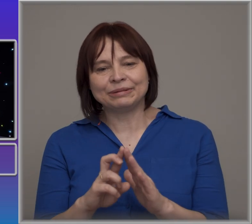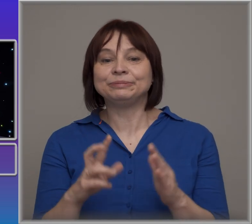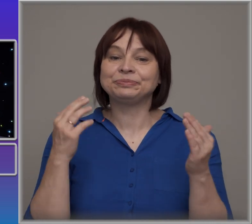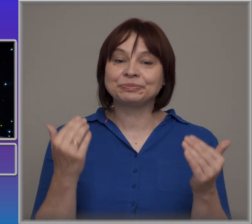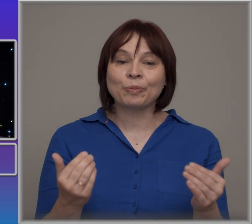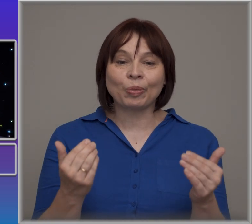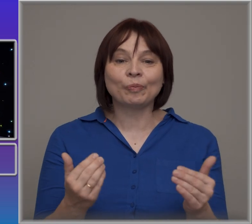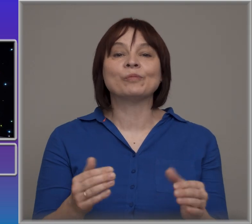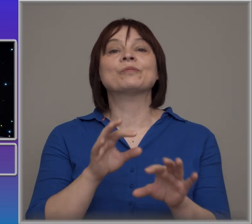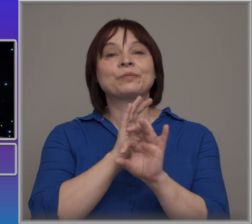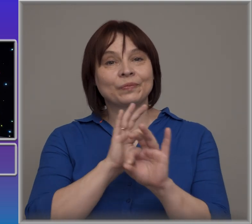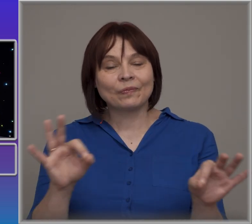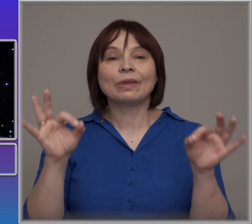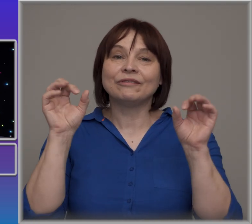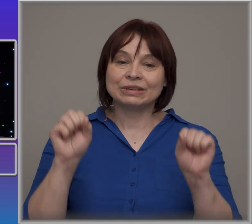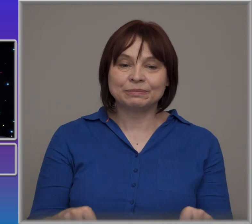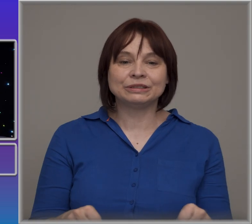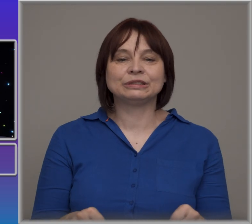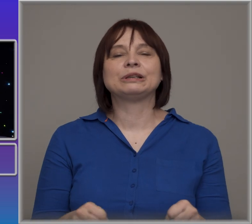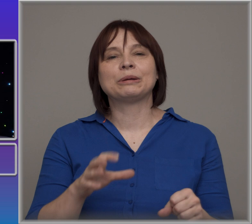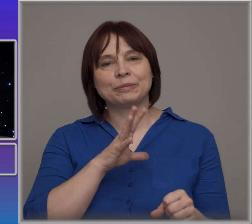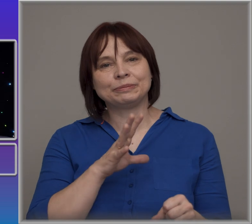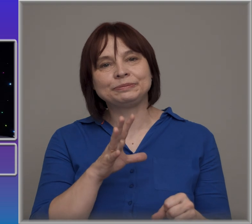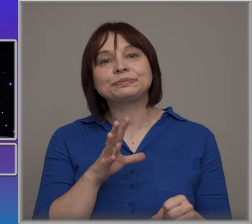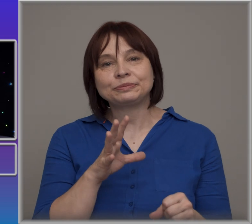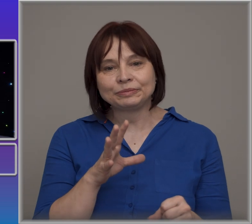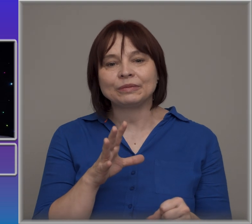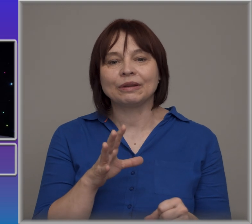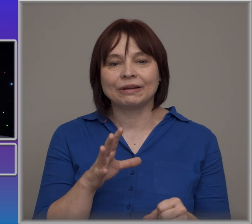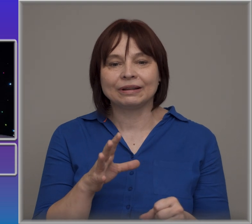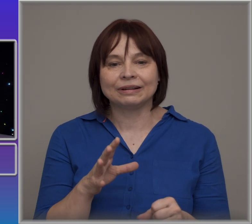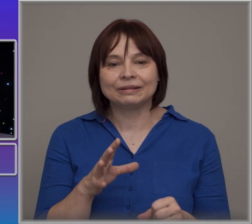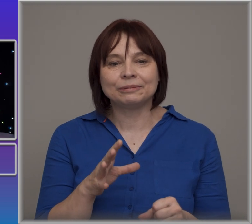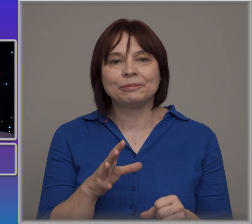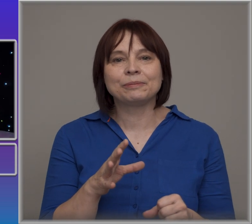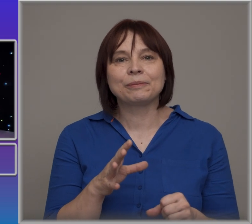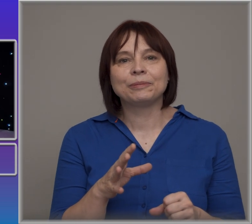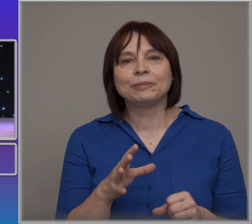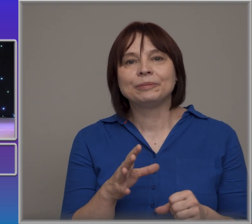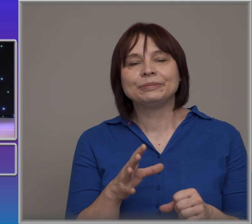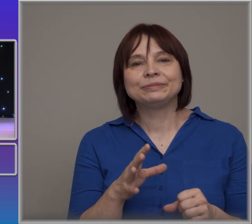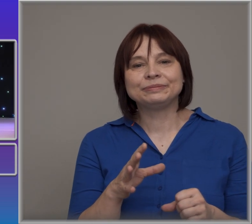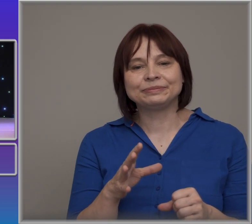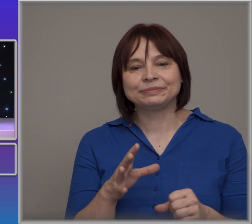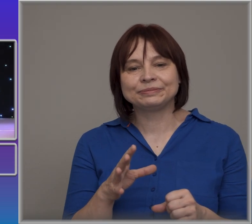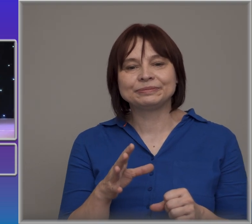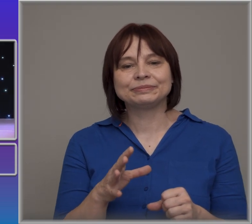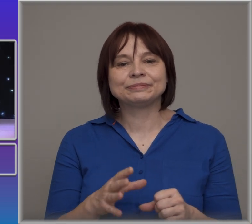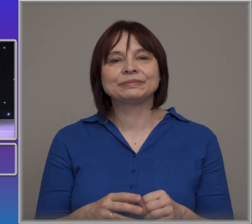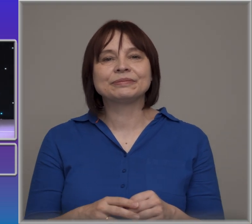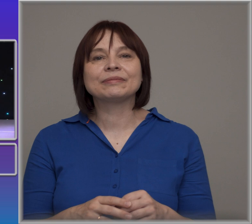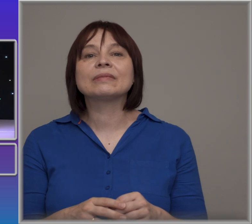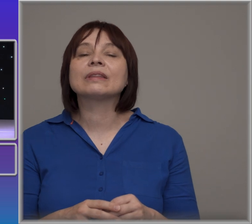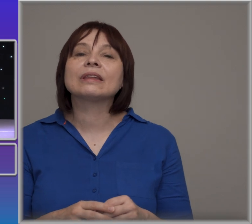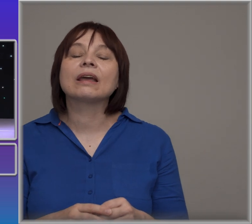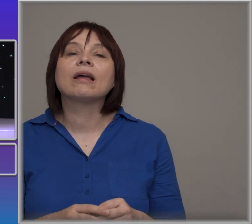И мы будем смотреть за вашей жизнью и радоваться. Поаплодируйте им еще раз. А я передаю микрофон. Наше